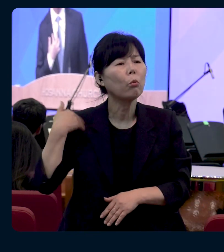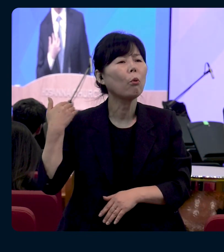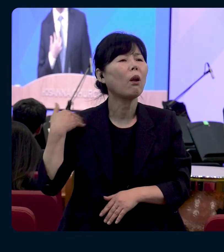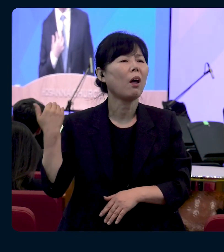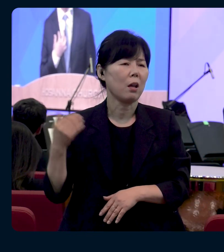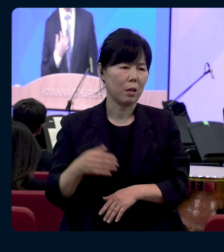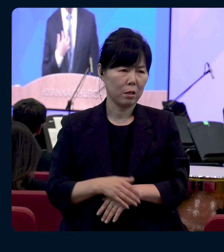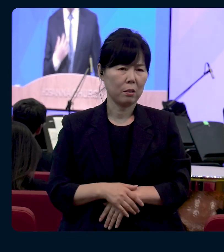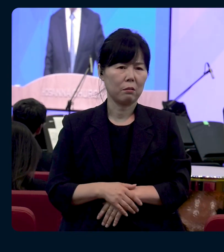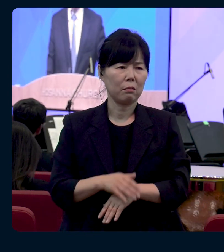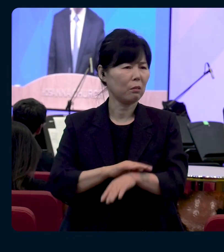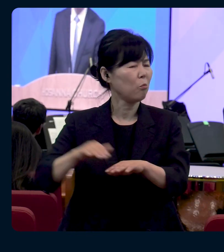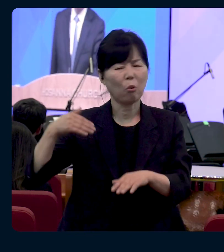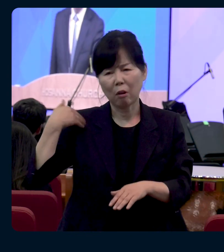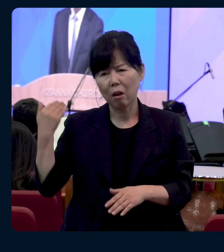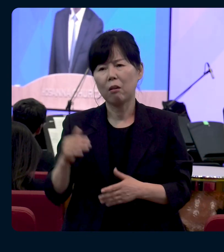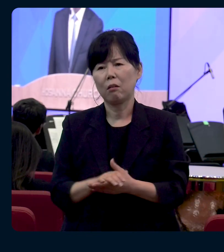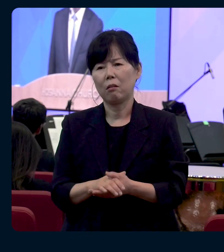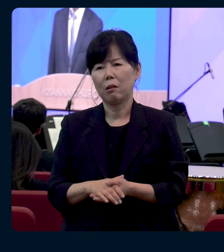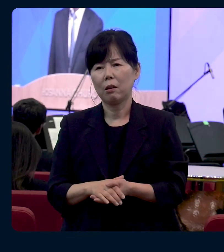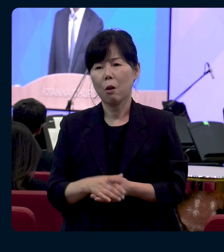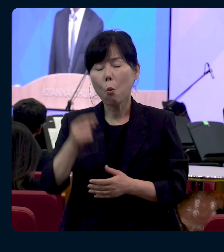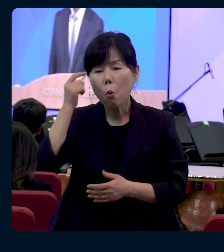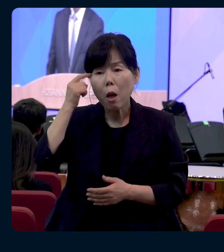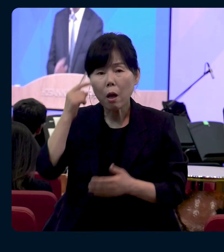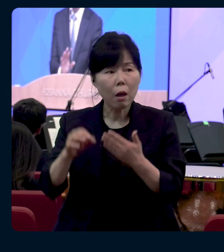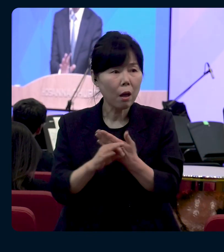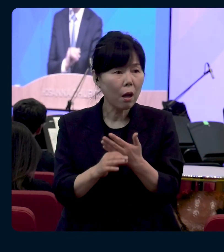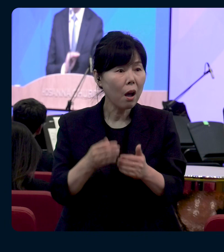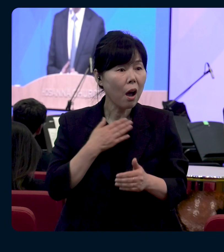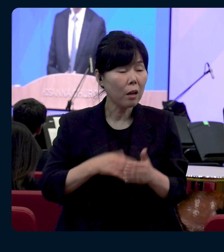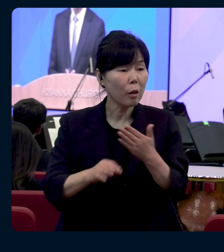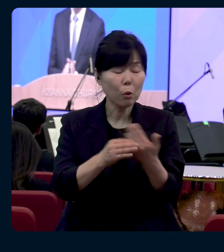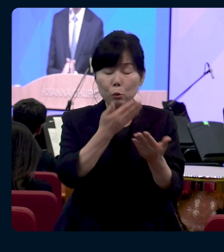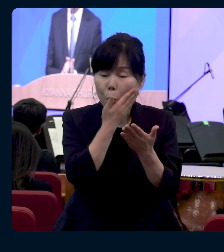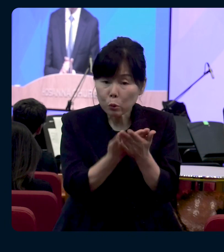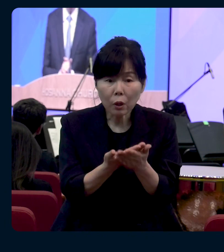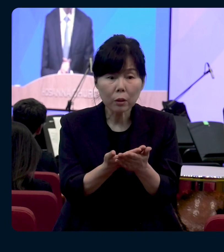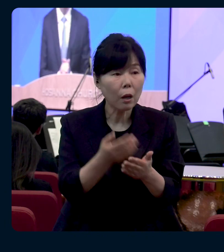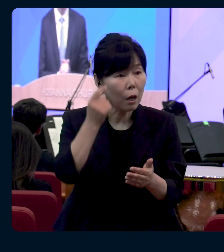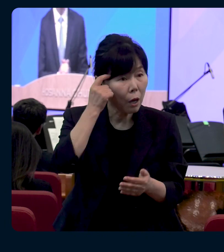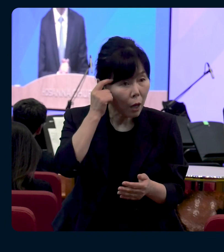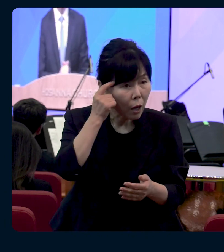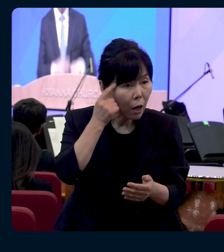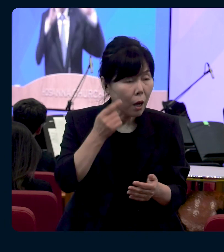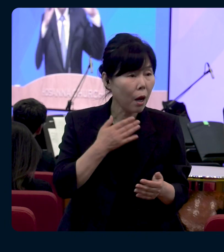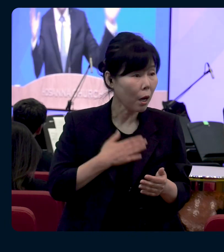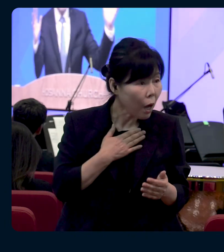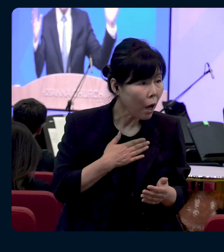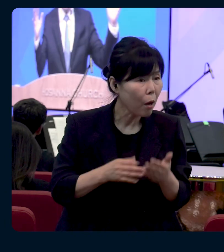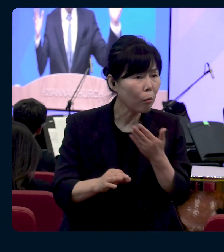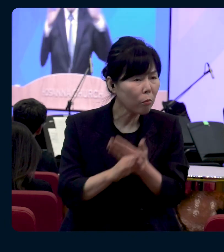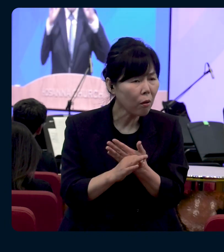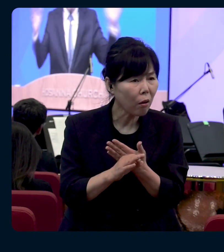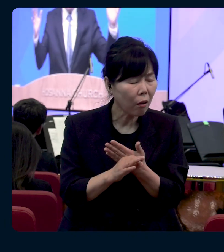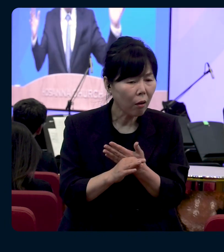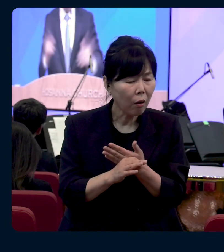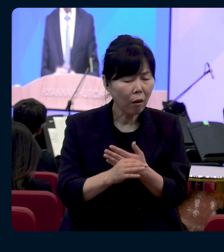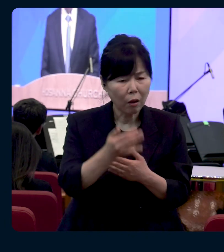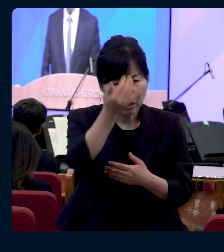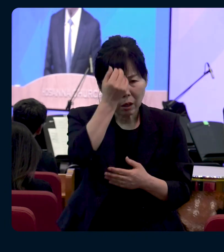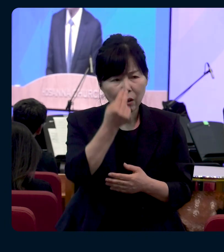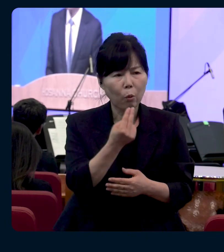많습니다. 왜냐하면요, 만약 알고 있다면 그렇게 행동하면 안 되죠. 잘 모르니까 그렇게